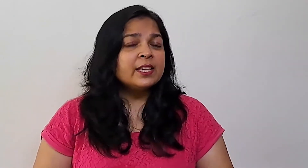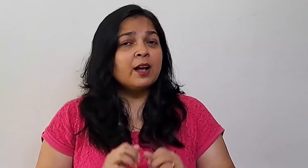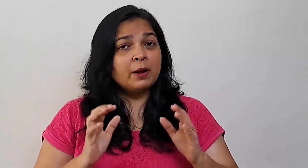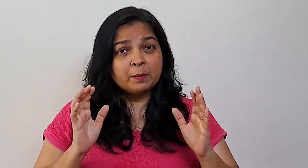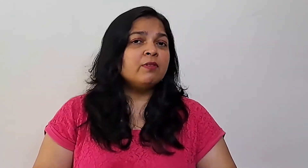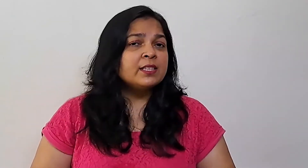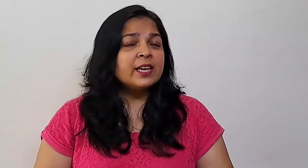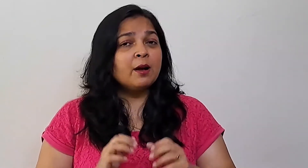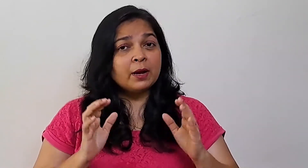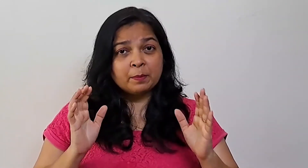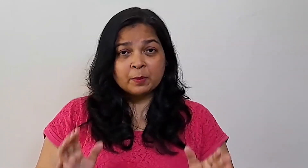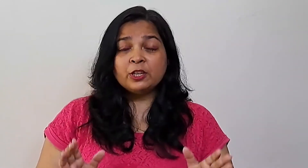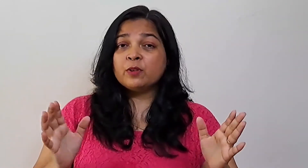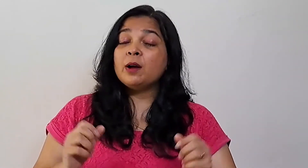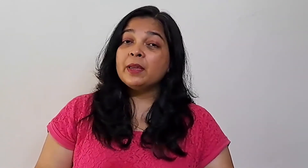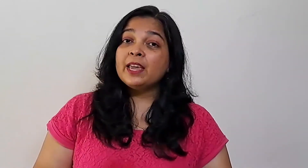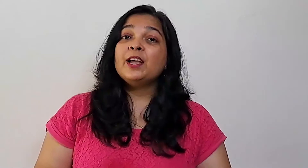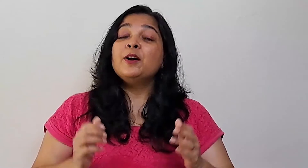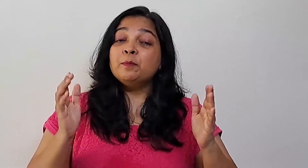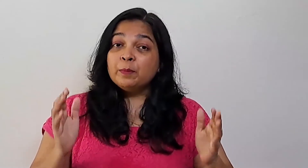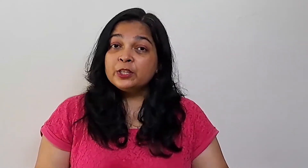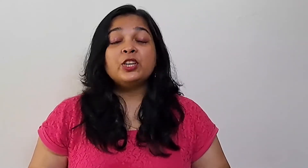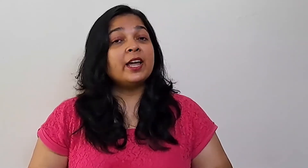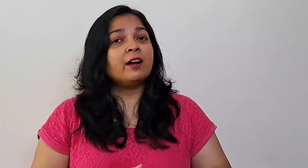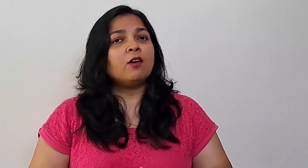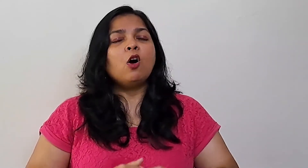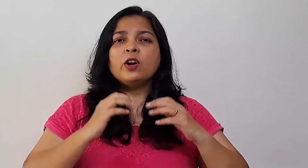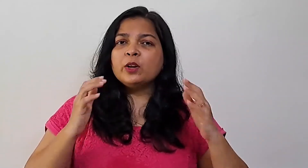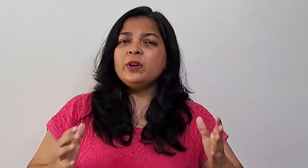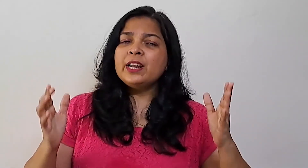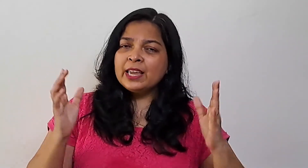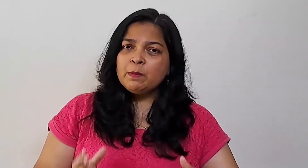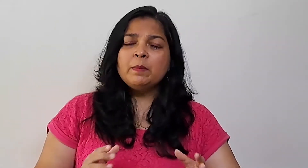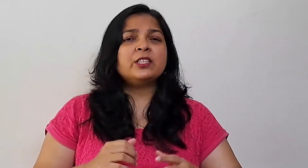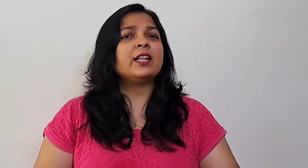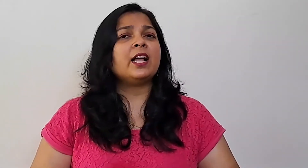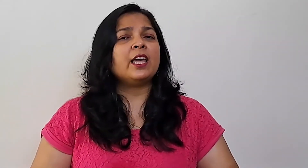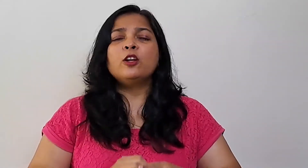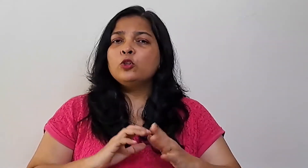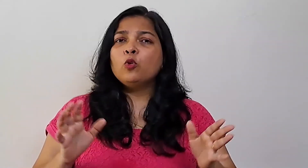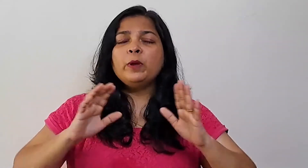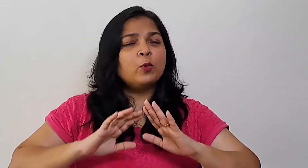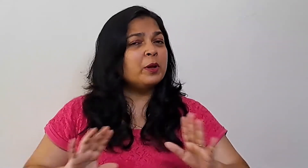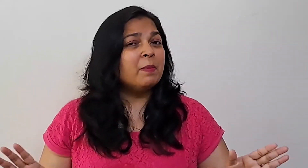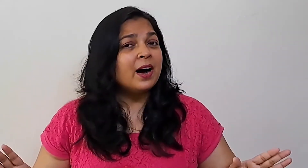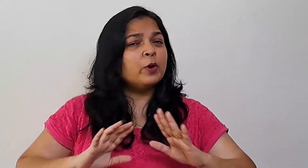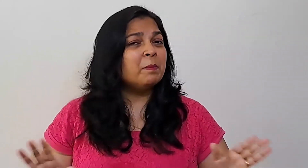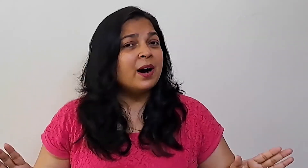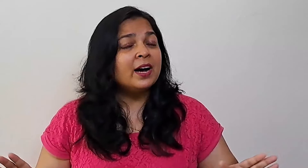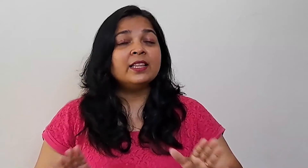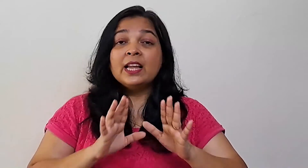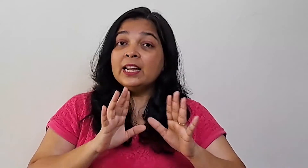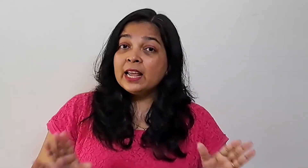सानू विश्वास आ कि साडा परमेश्वर सानू बचावेगा, ते जे उह नहीं भी बचांदा तो भी कोई गल